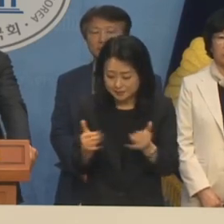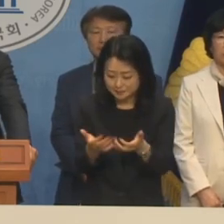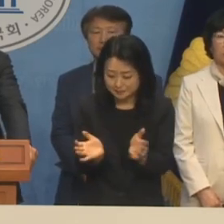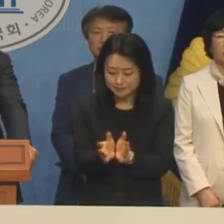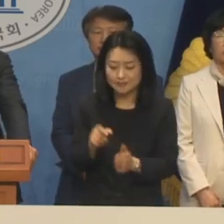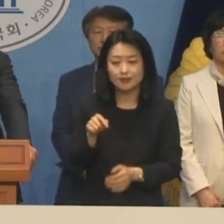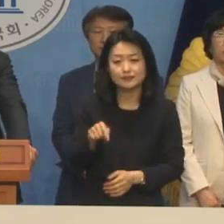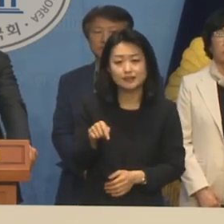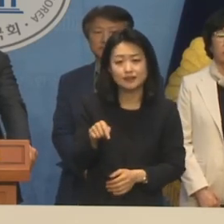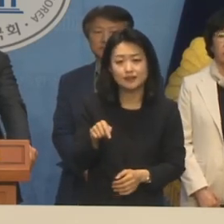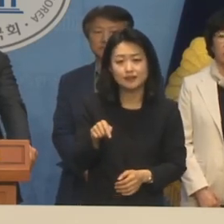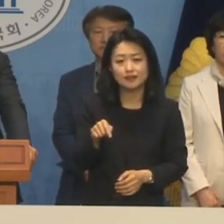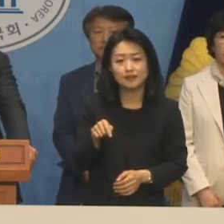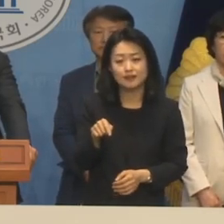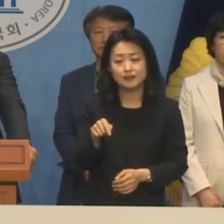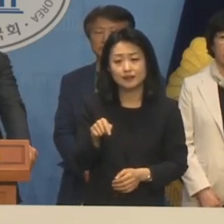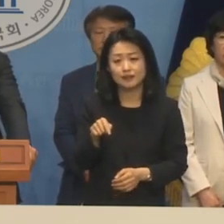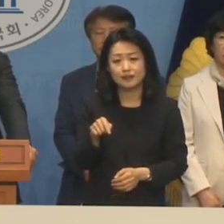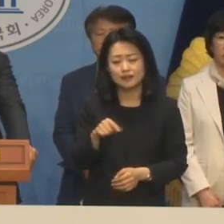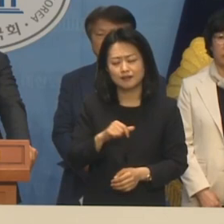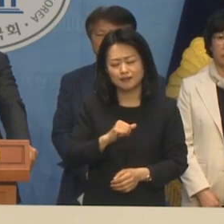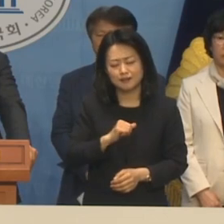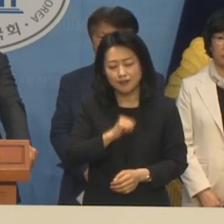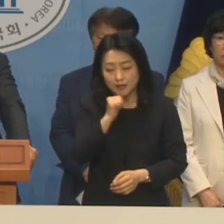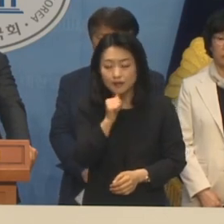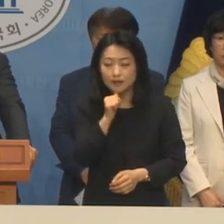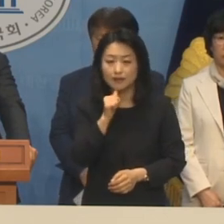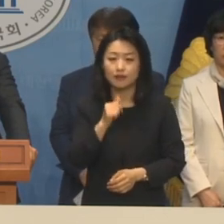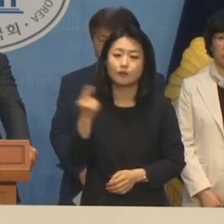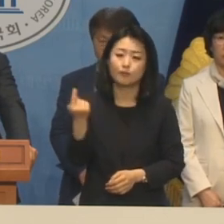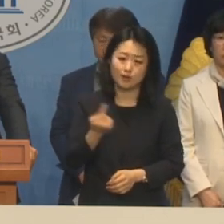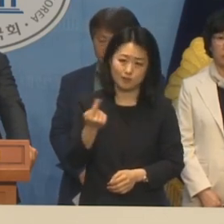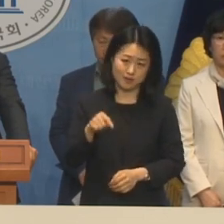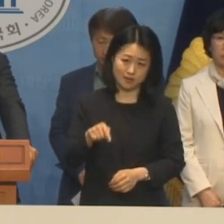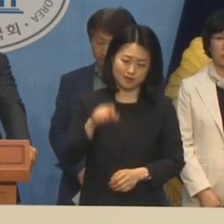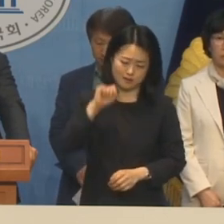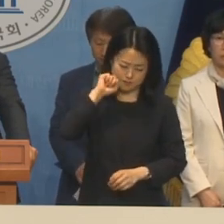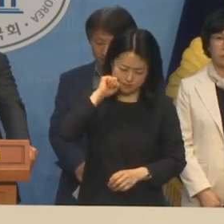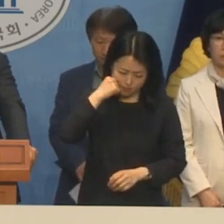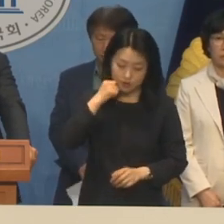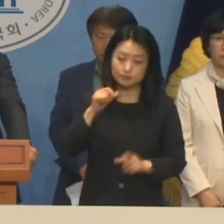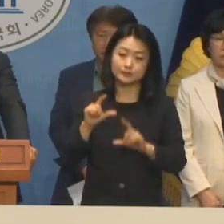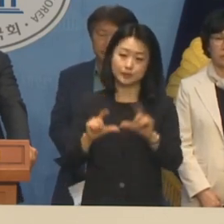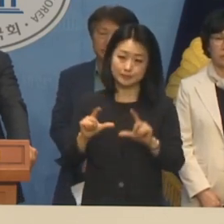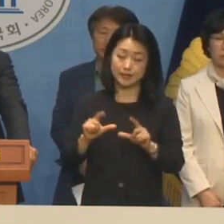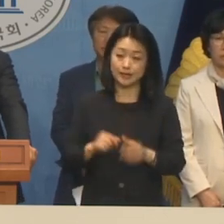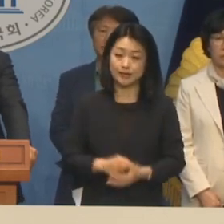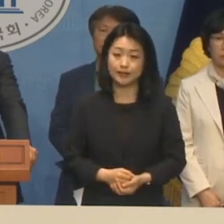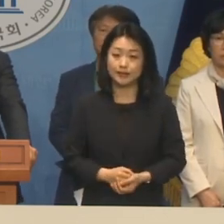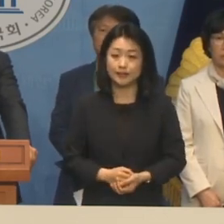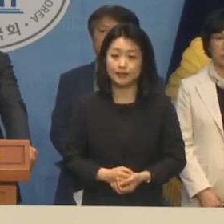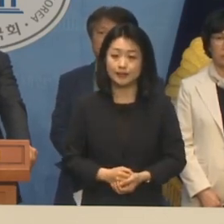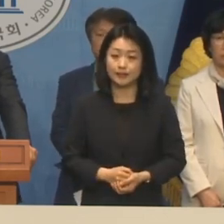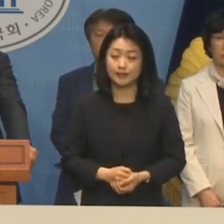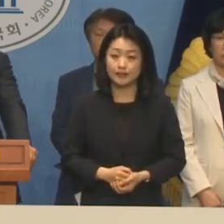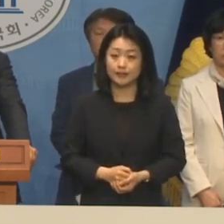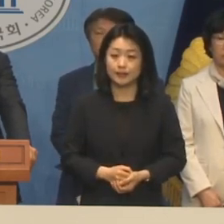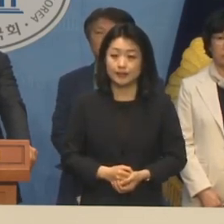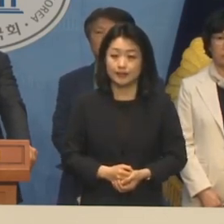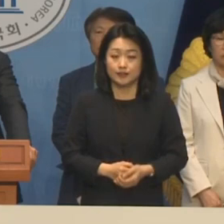단체들이 잘못하면 빈곤층으로 전락할 수 있는 그런 어려운 상황으로 몰리고 있습니다. 이럴 때